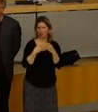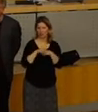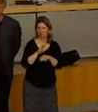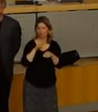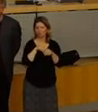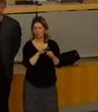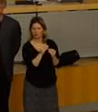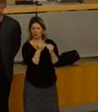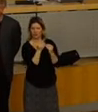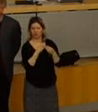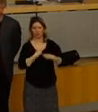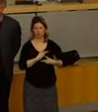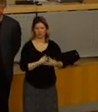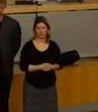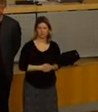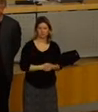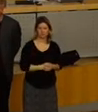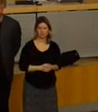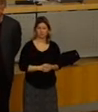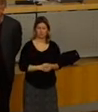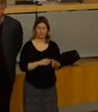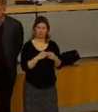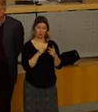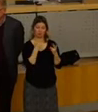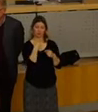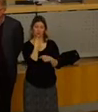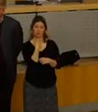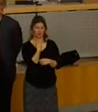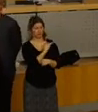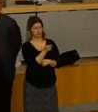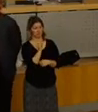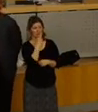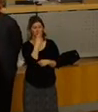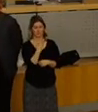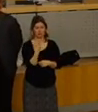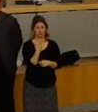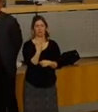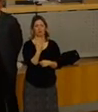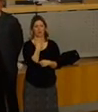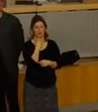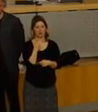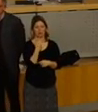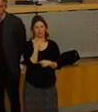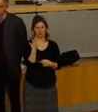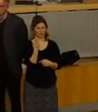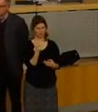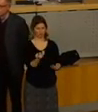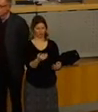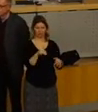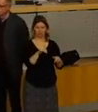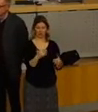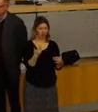ausgebildet werden dort haben wir es müssen auch ganz offen sagen aus ein paar potente dörfer gesehen wir haben zum beispiel gesehen ein